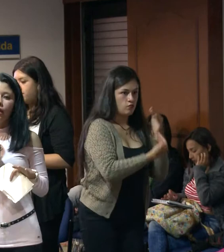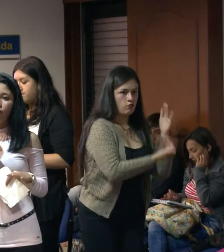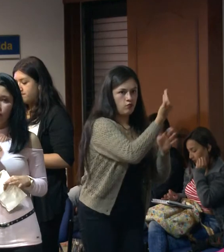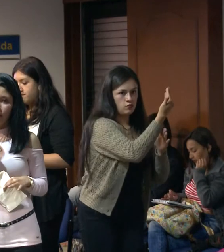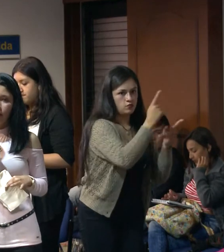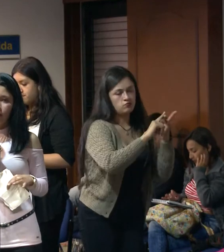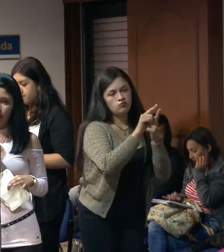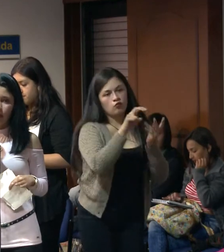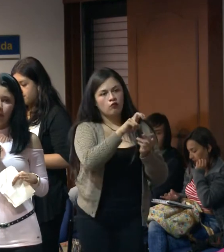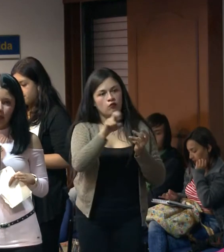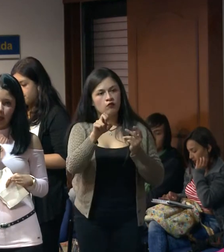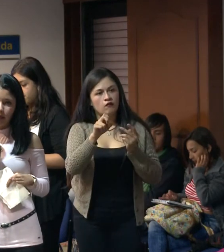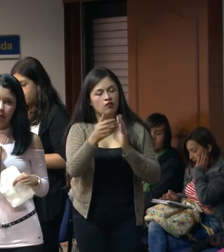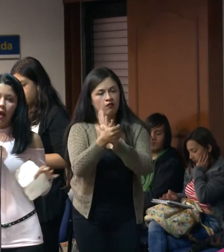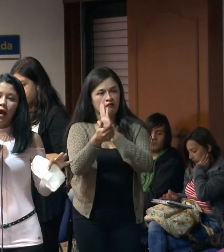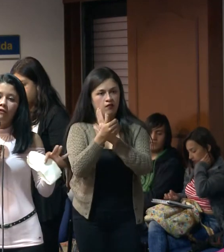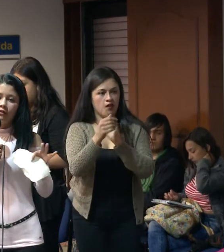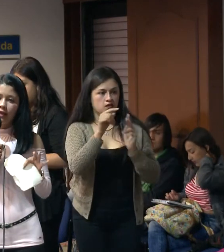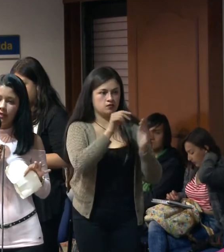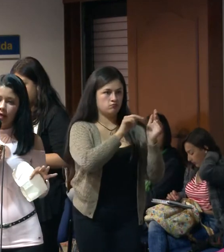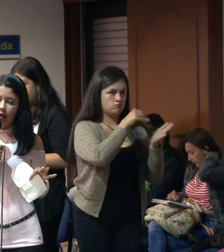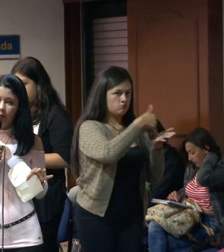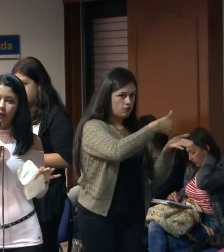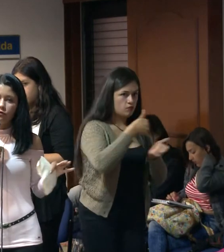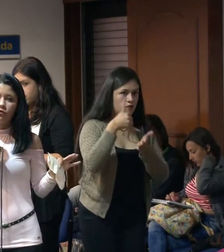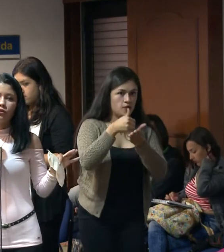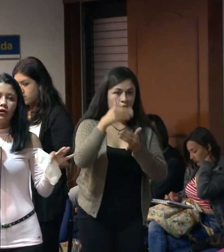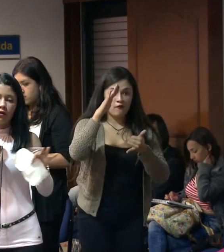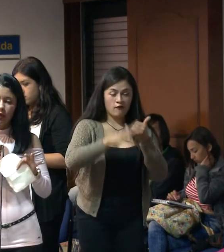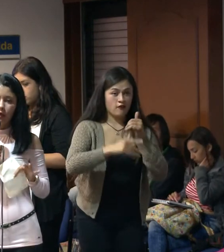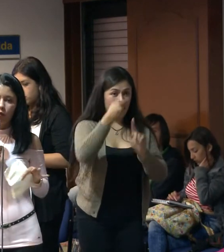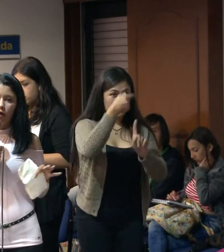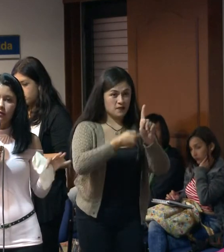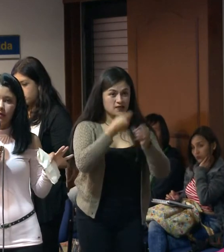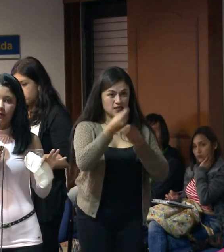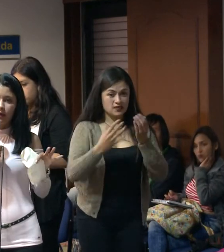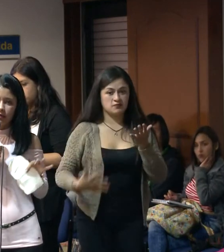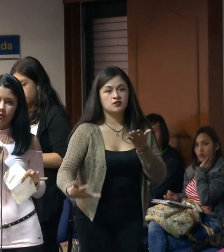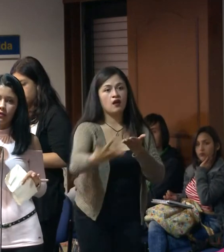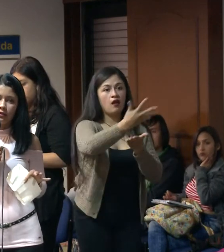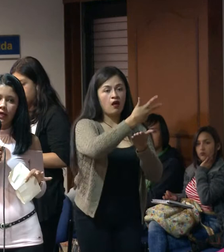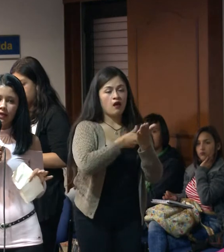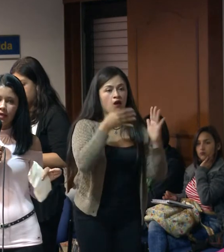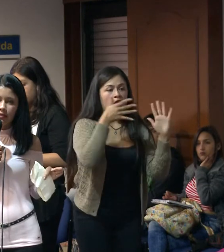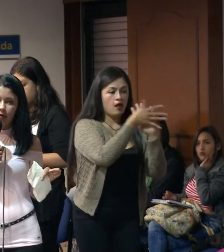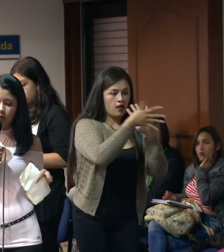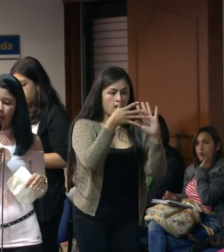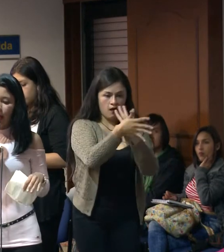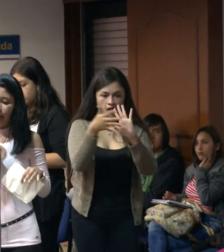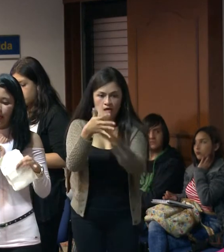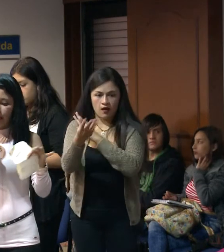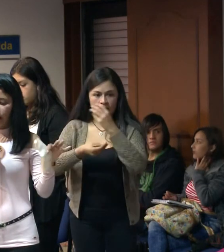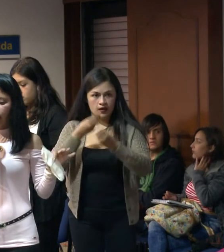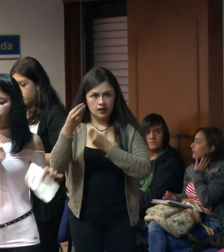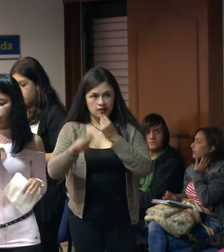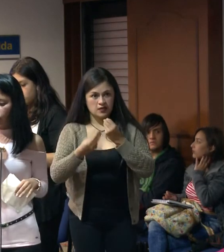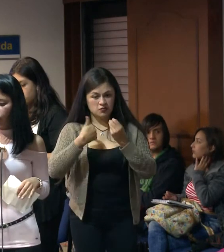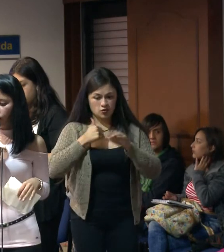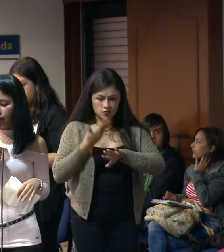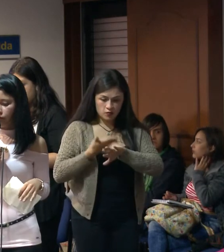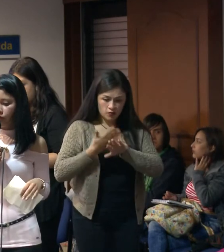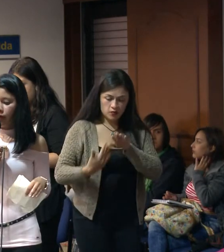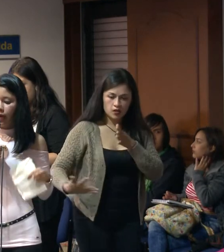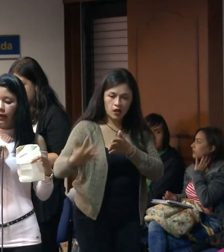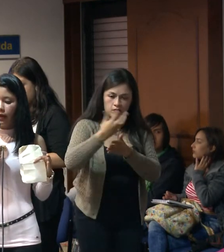en el nivel de inicial y otra en el nivel de habilidades. Al finalizar el mes, nosotros recolectamos las tres narraciones que realizamos y creamos